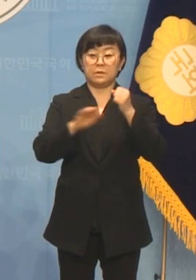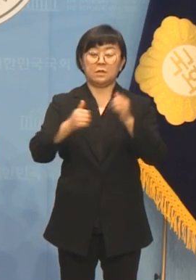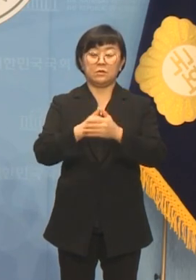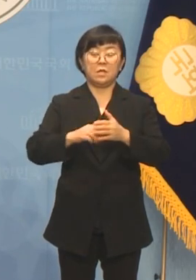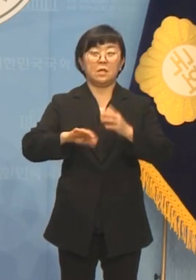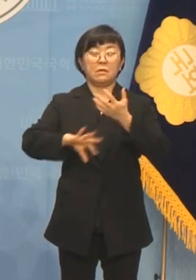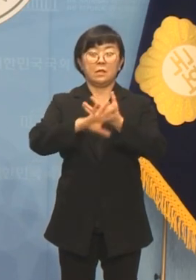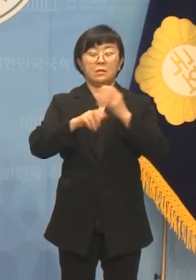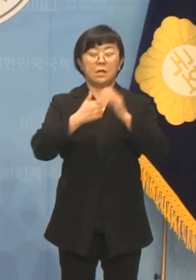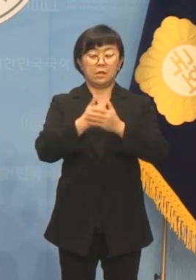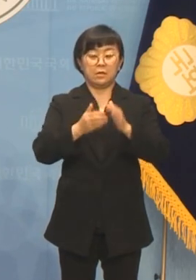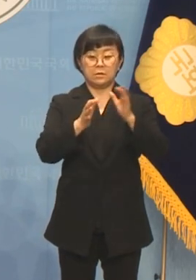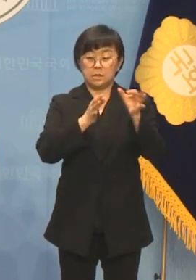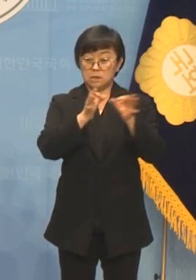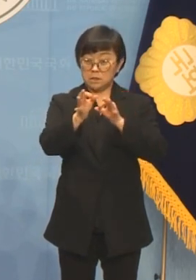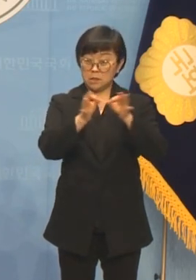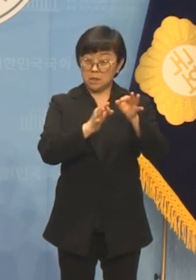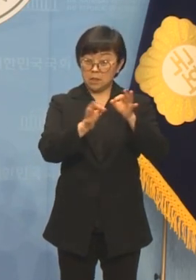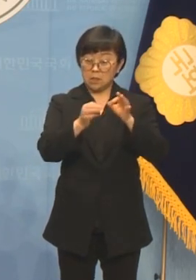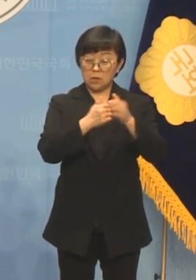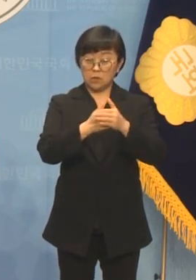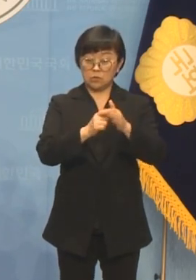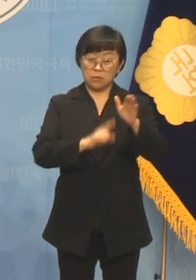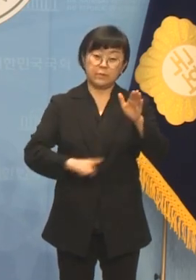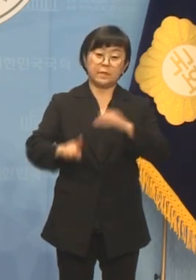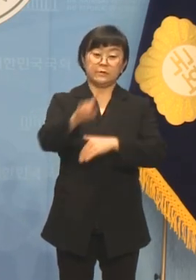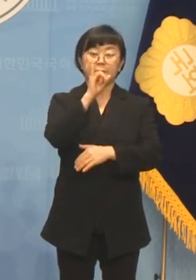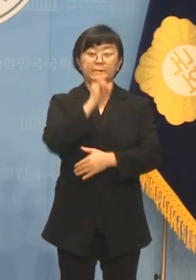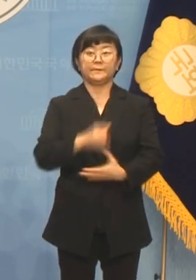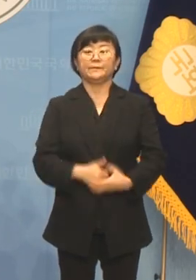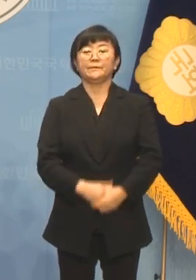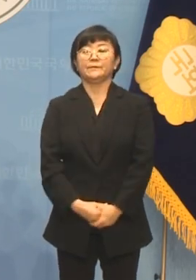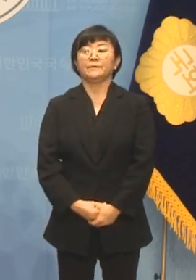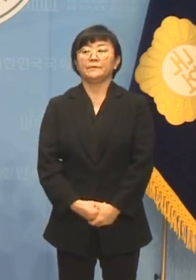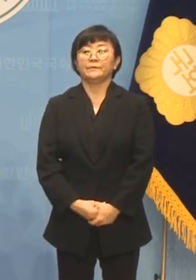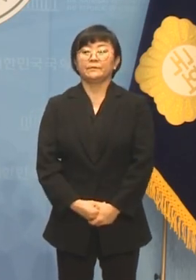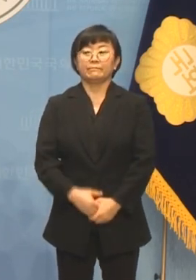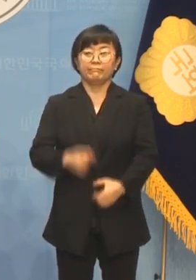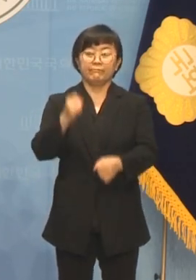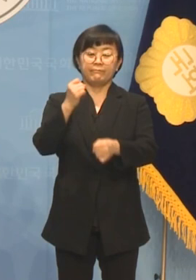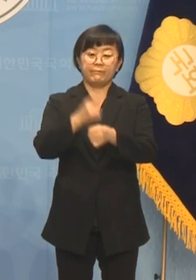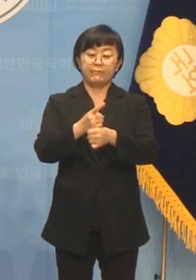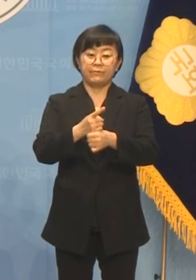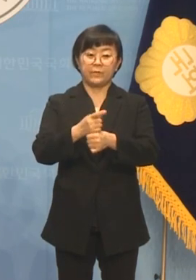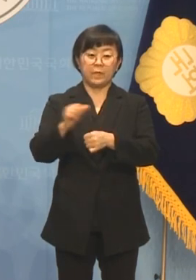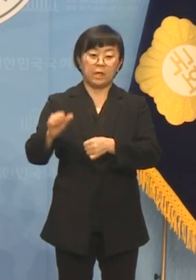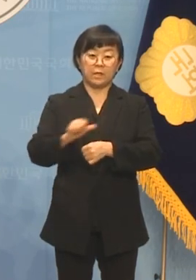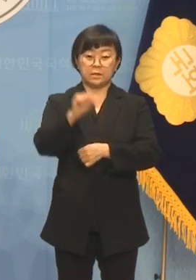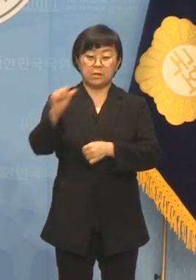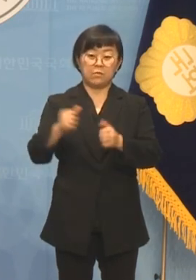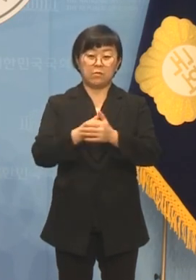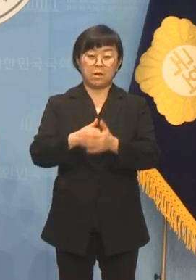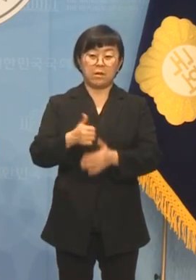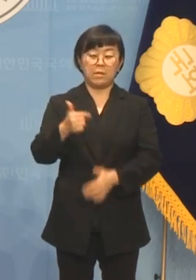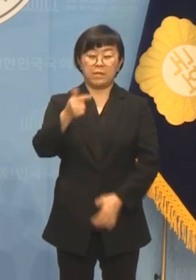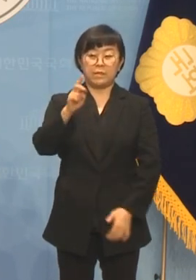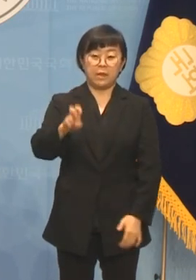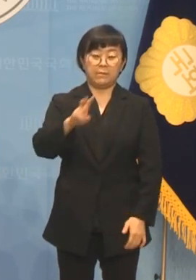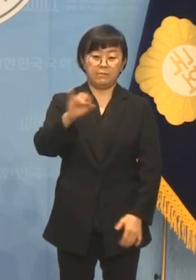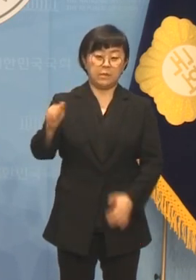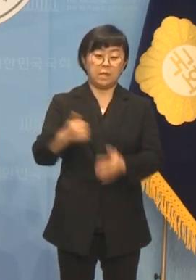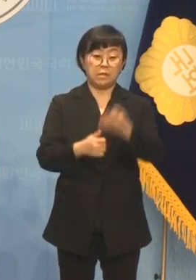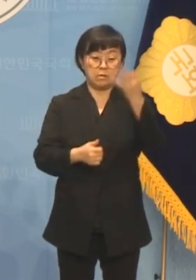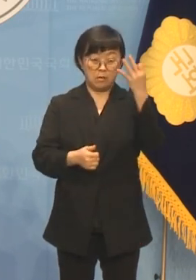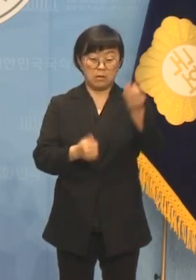해외 시장 공략에도 지금 박차를 가하고 있습니다. 이미 아시아와 남미에